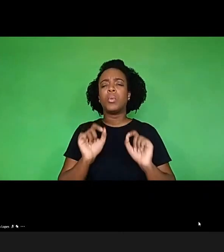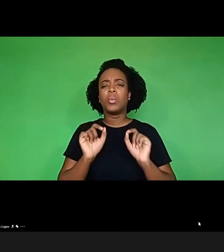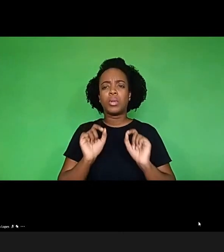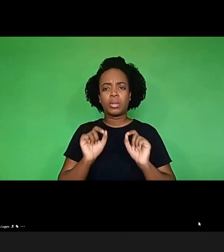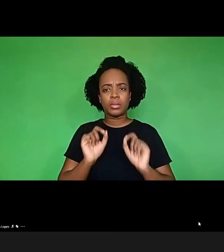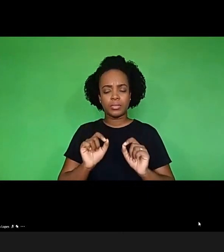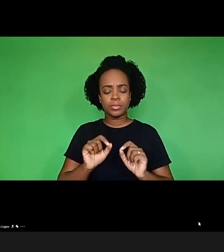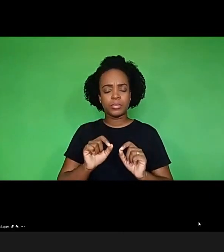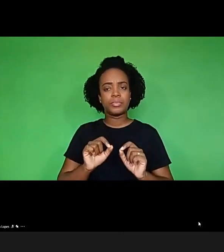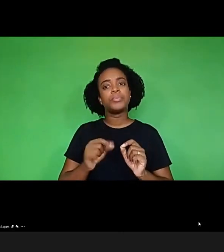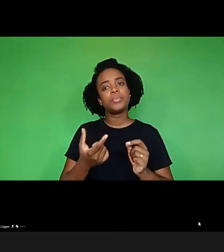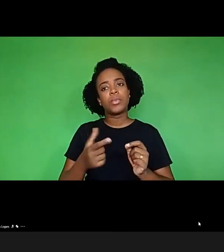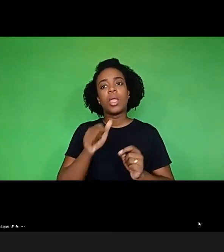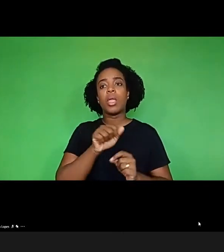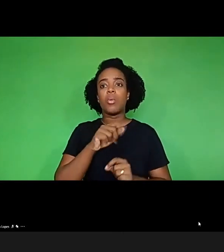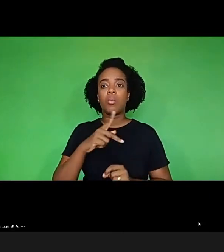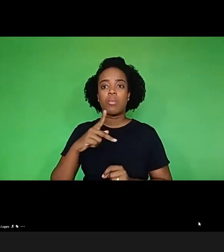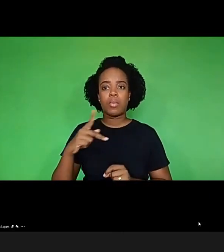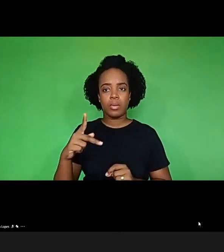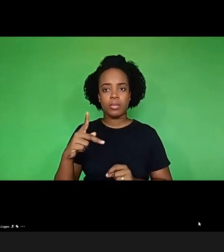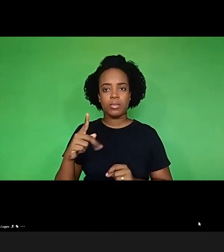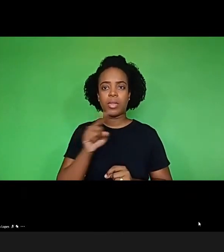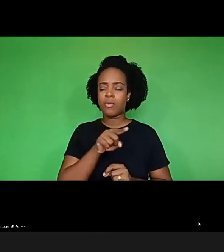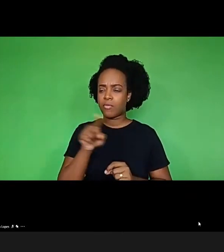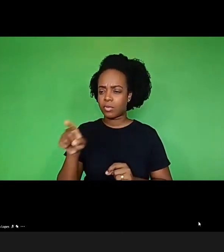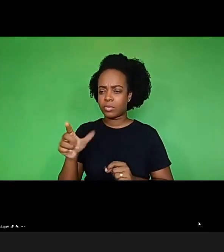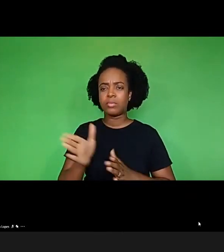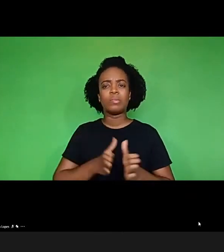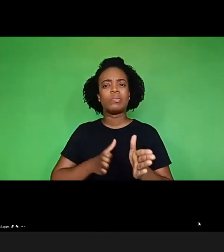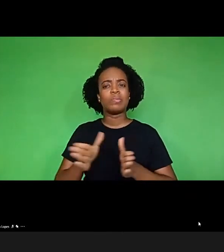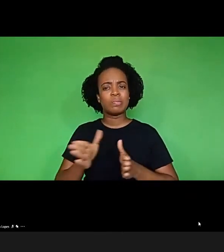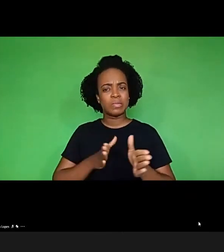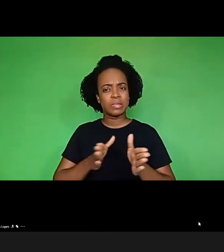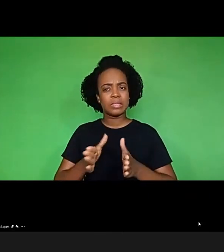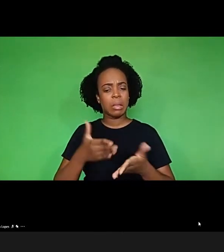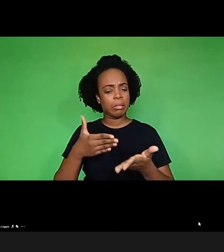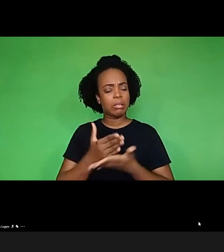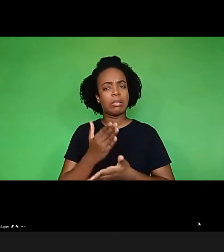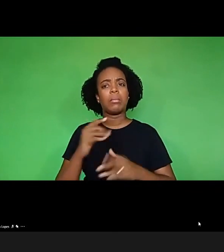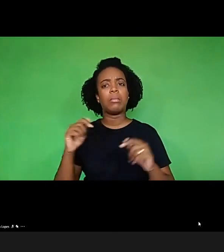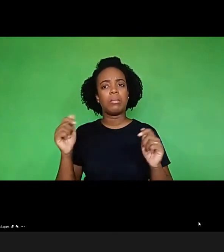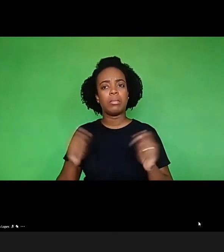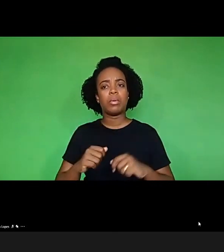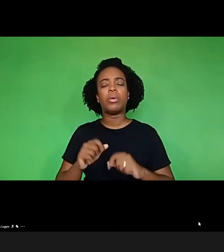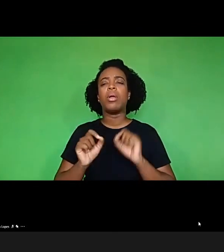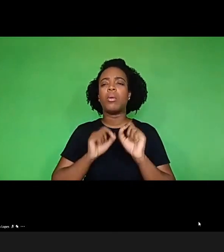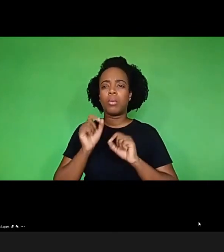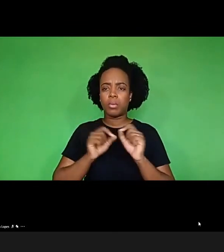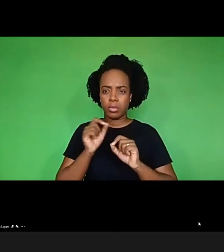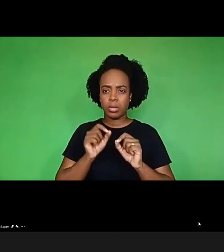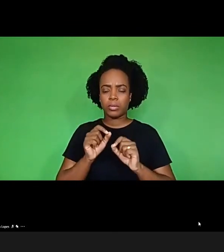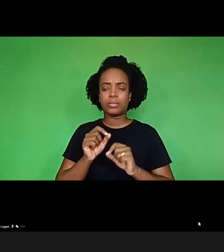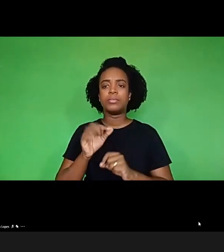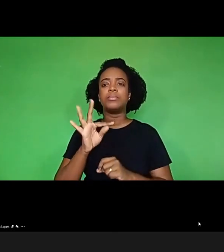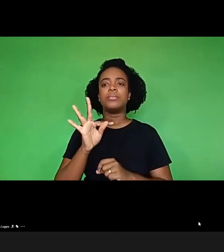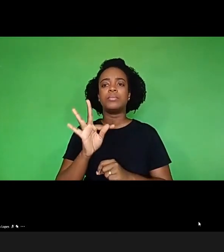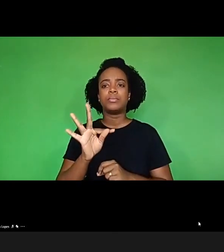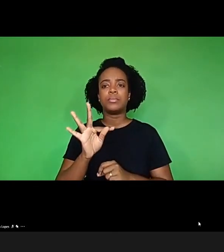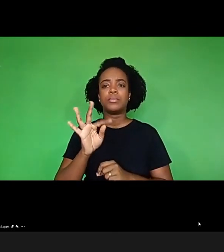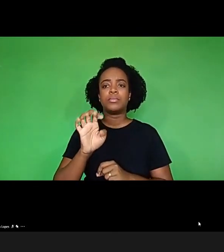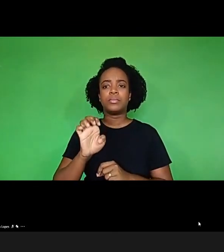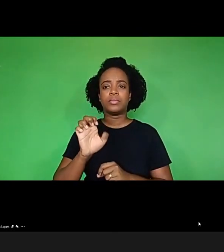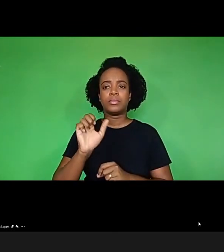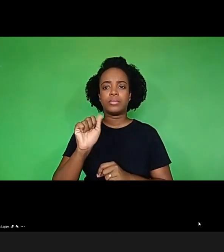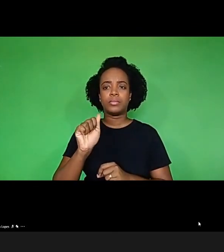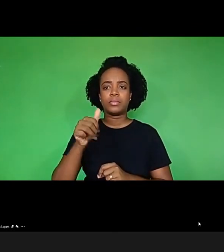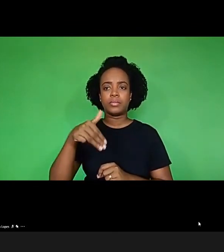aplicativo que todos vocês têm acesso, tá? É o Microsoft Teams. Ele é da Microsoft, ele